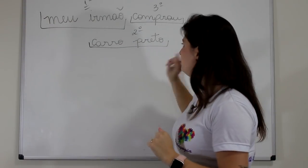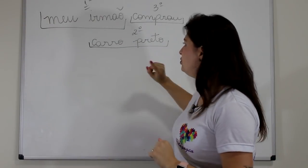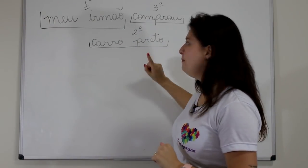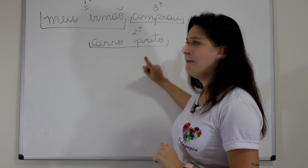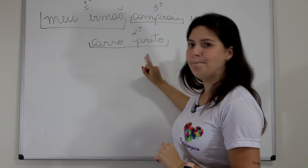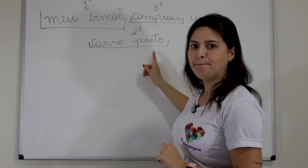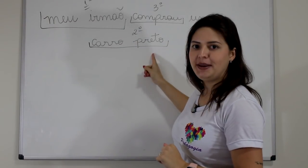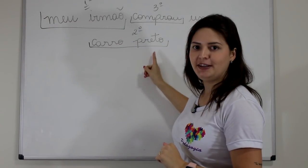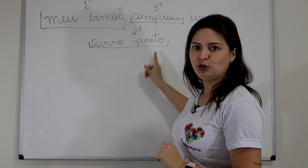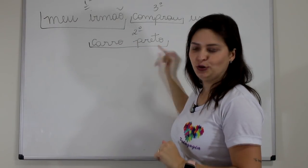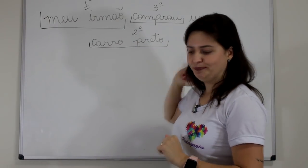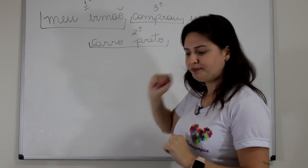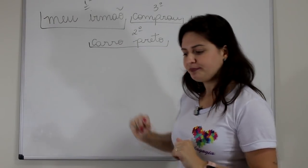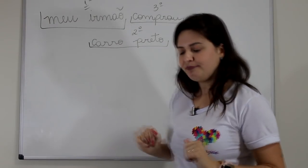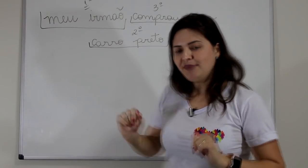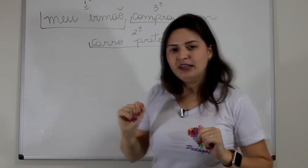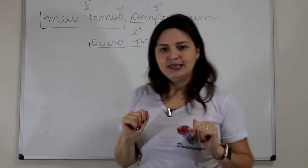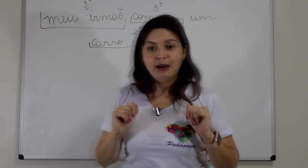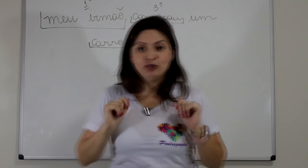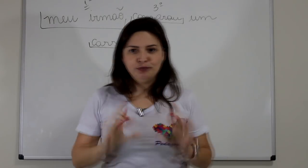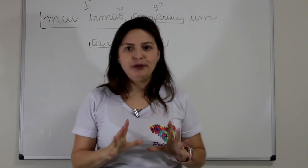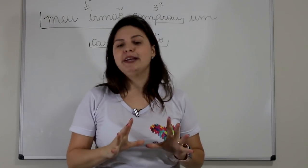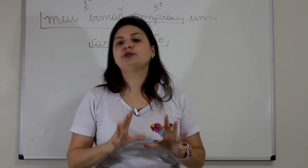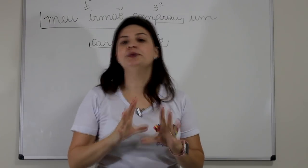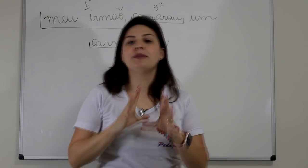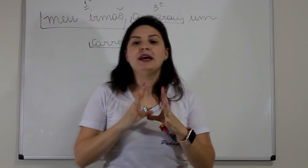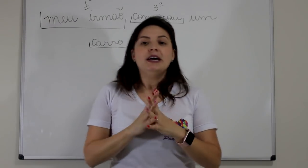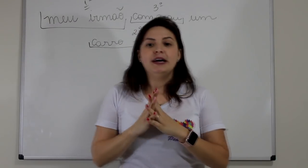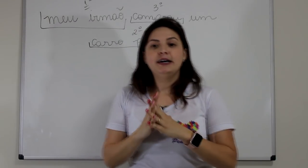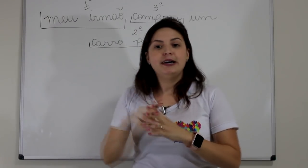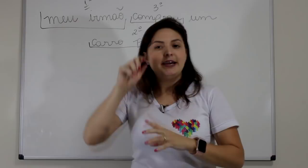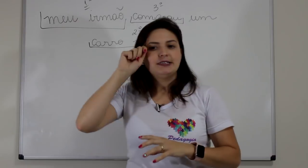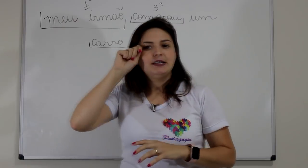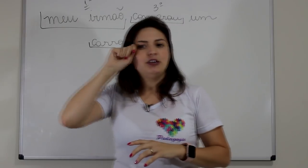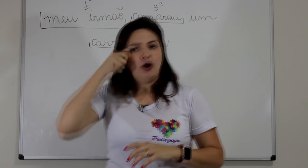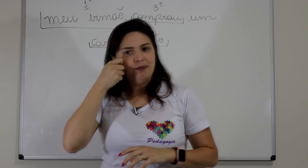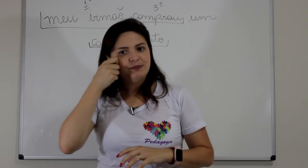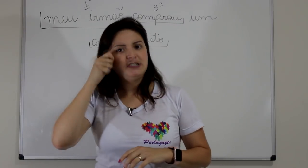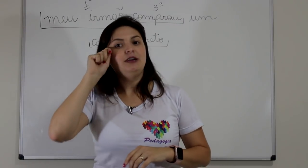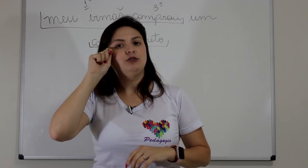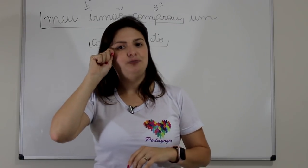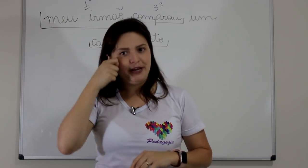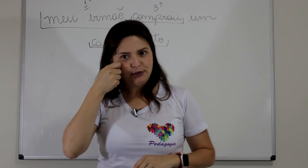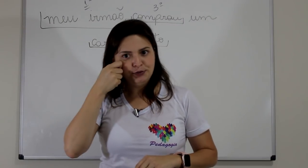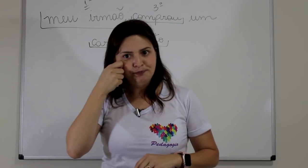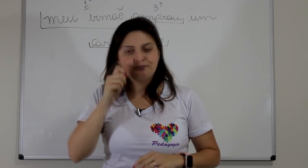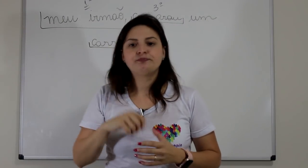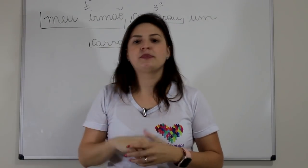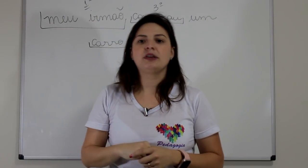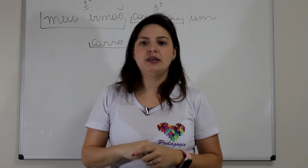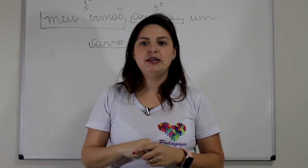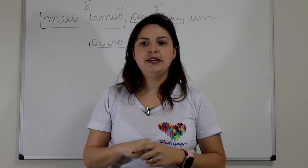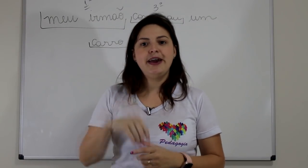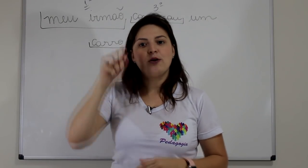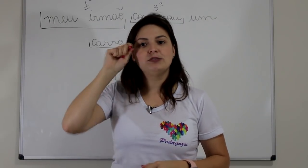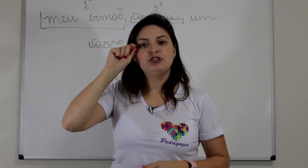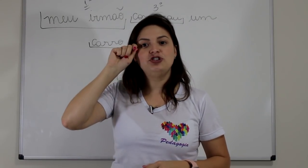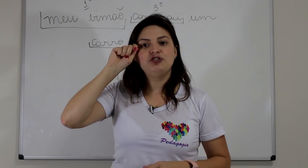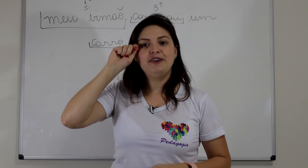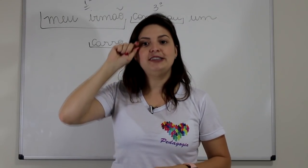de preto. Sinal de preto, esse daqui, ó, sinal de preto, que é como se a gente